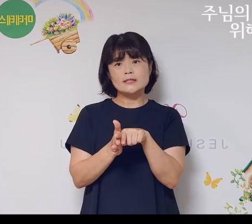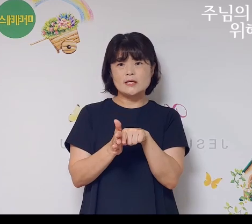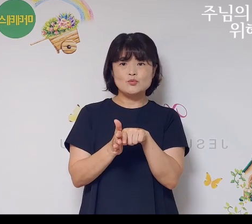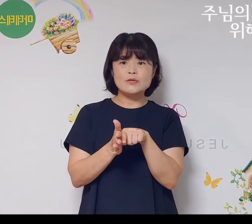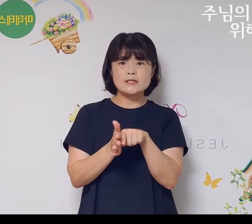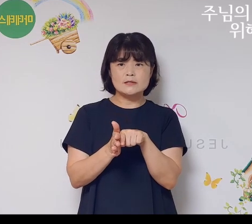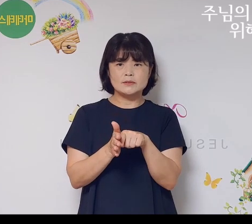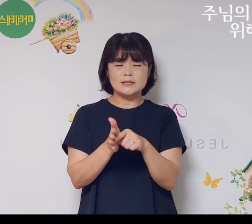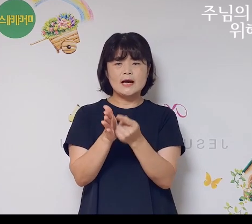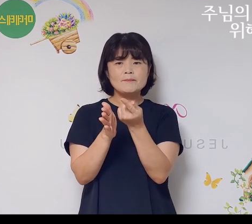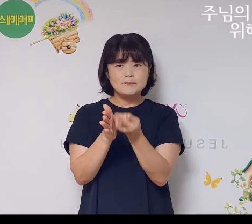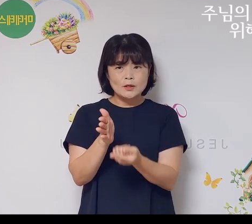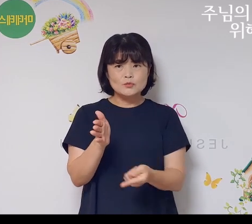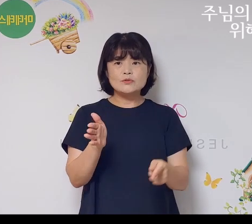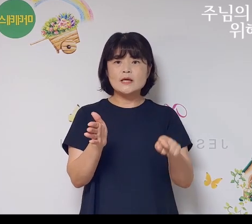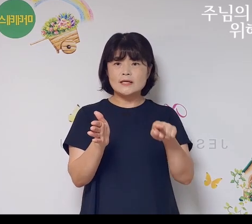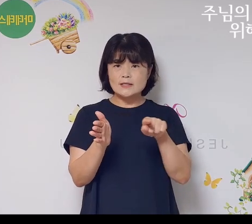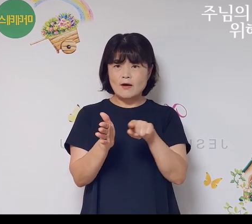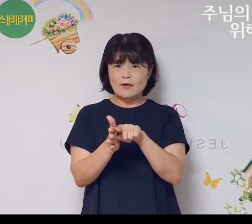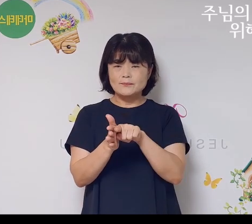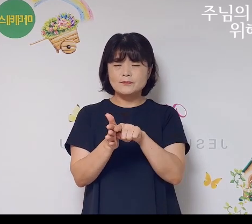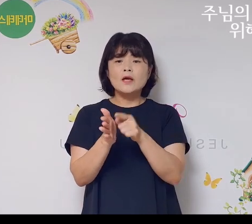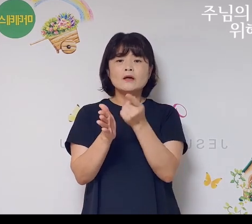이게 위에서입니다. 위에서